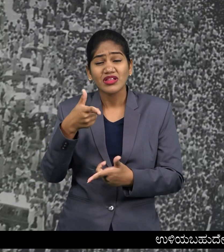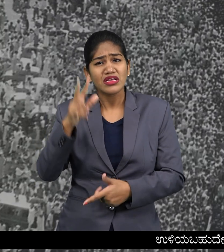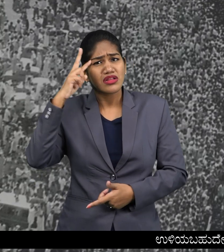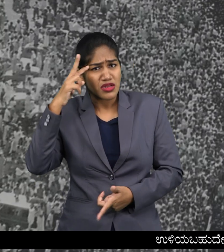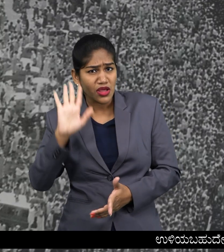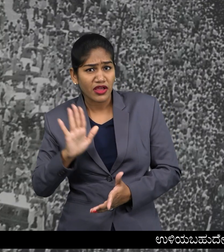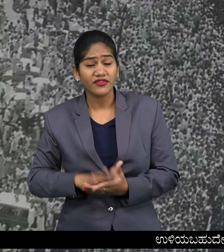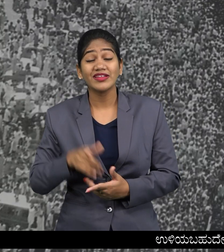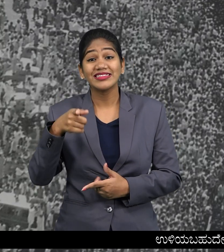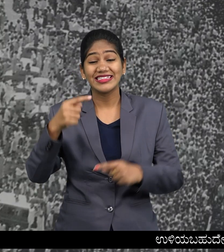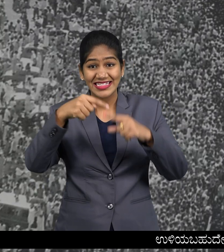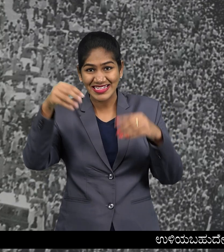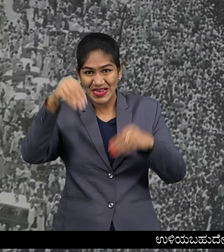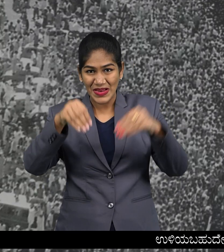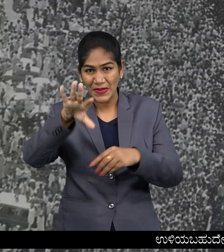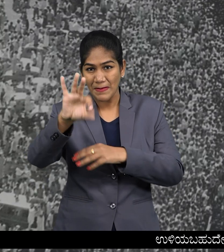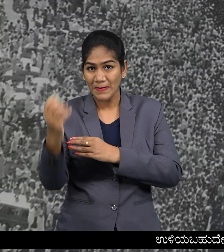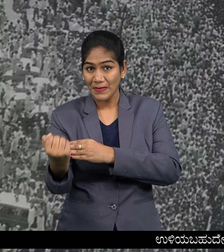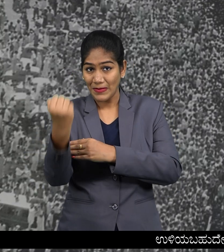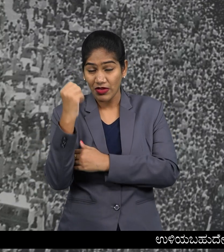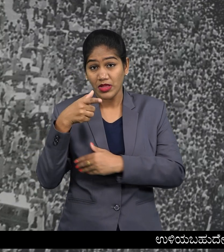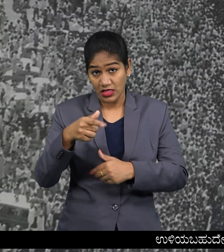ಎಂಬ ಅನುಮಾನವಿತ್ತು.